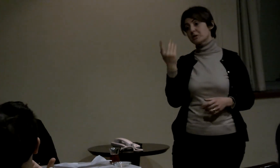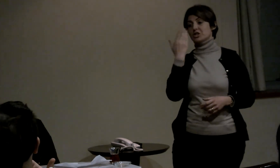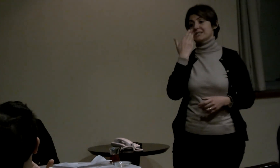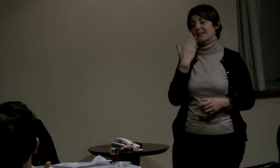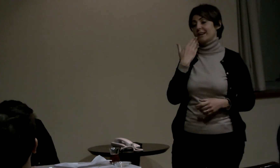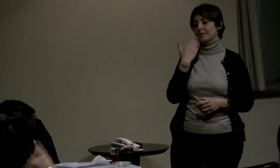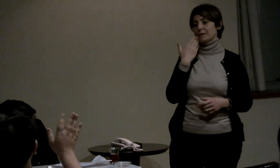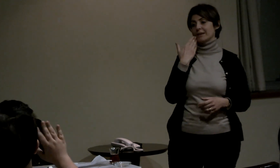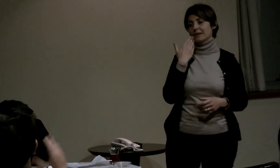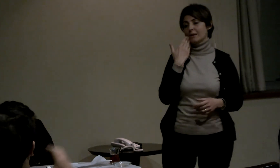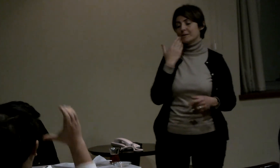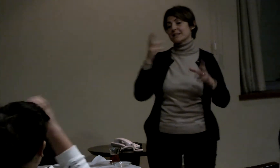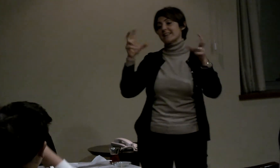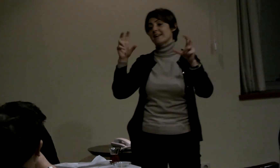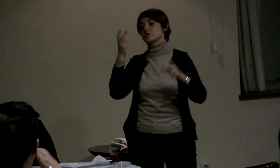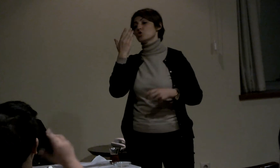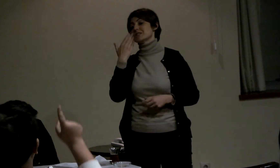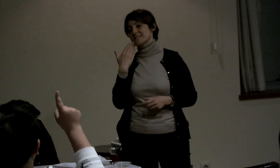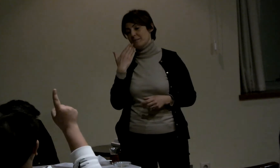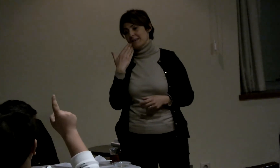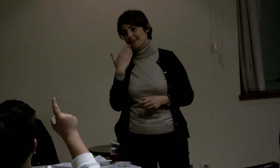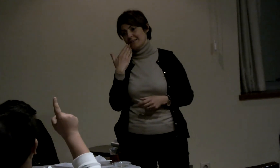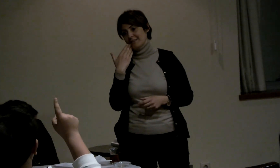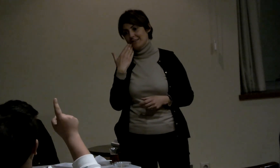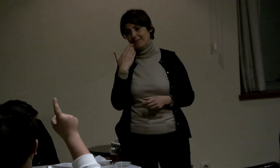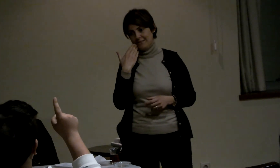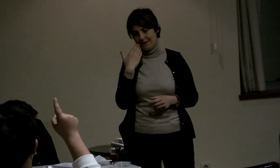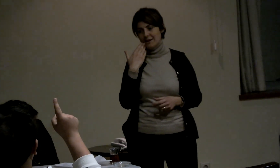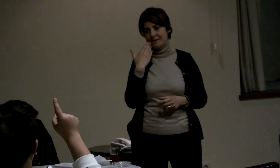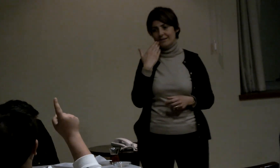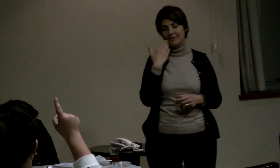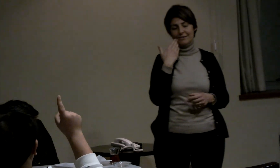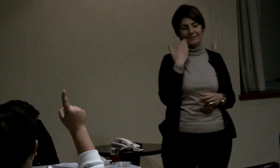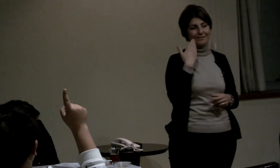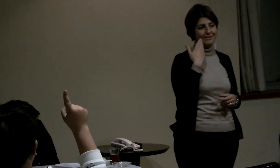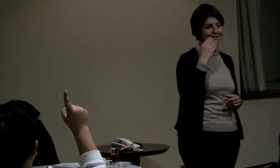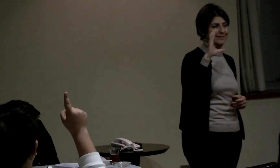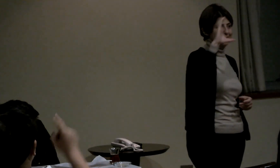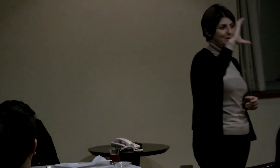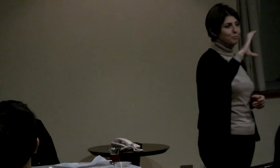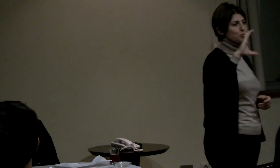başına seyretmiş. Evet. Mesela televizyon izlemek. Aynı. Müze.